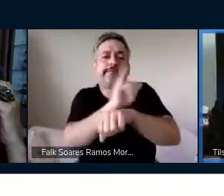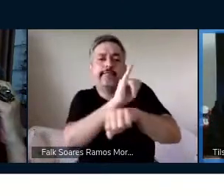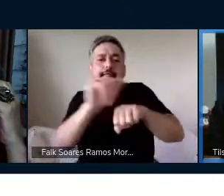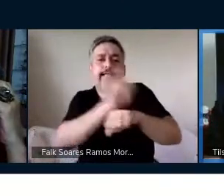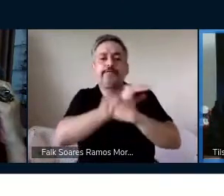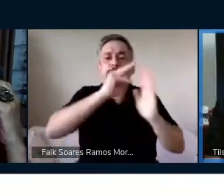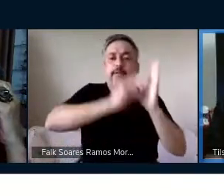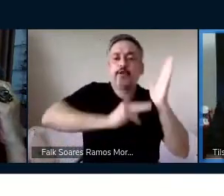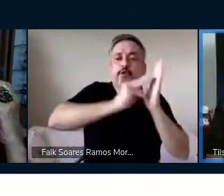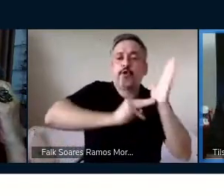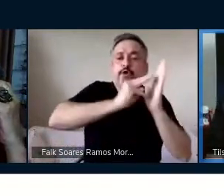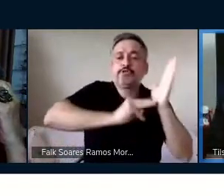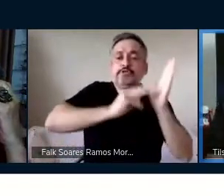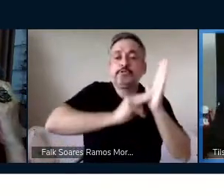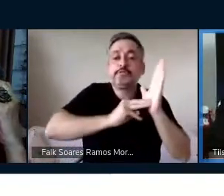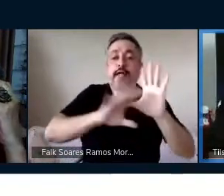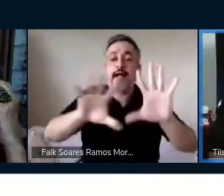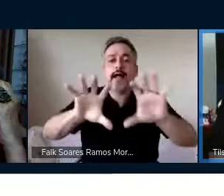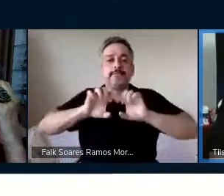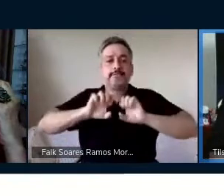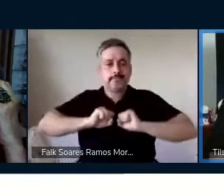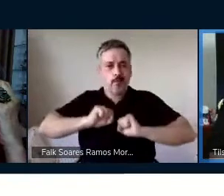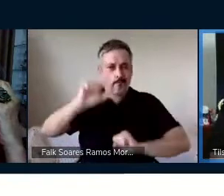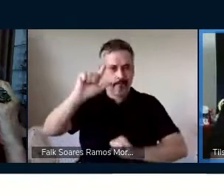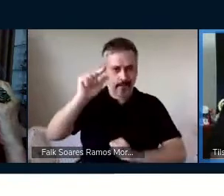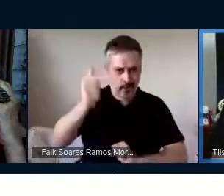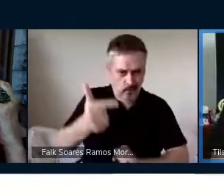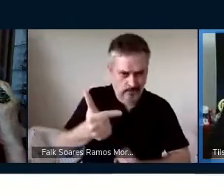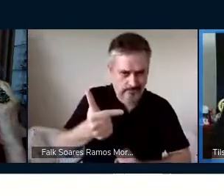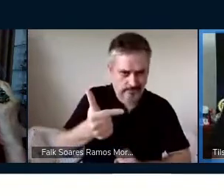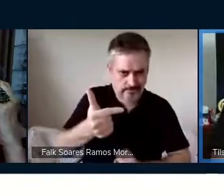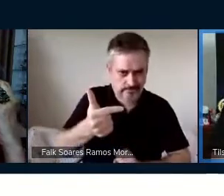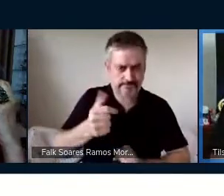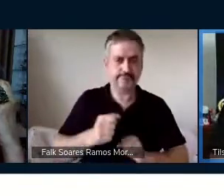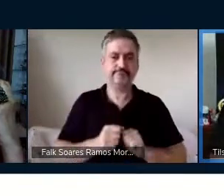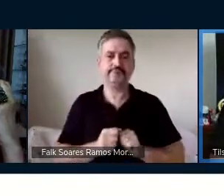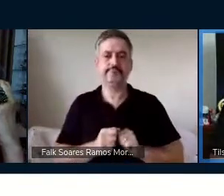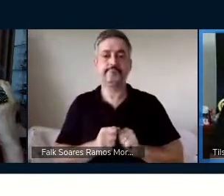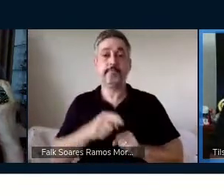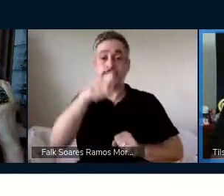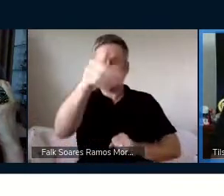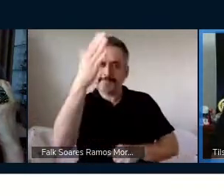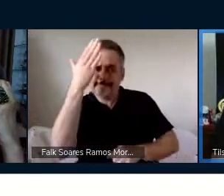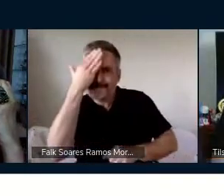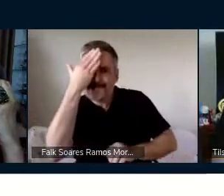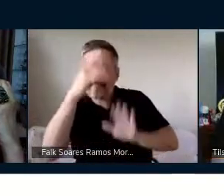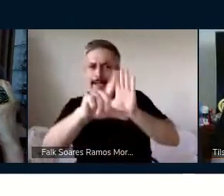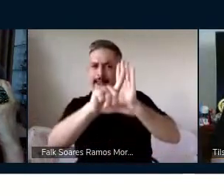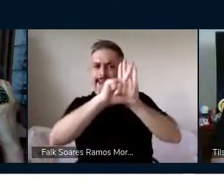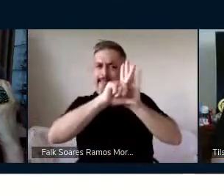de L2, o que verificamos uma falta enorme desses materiais.